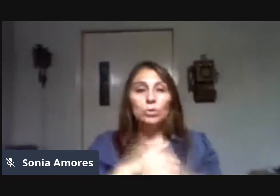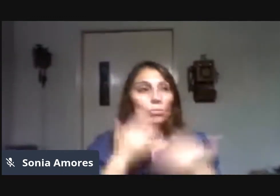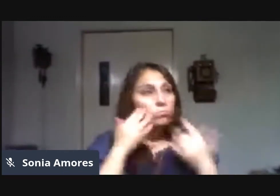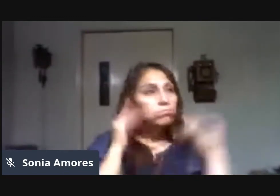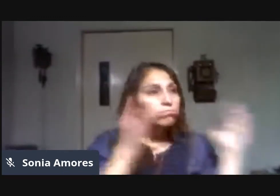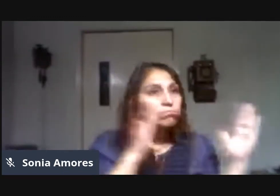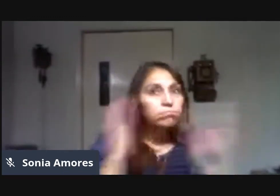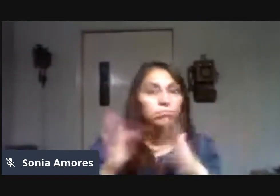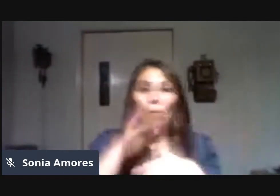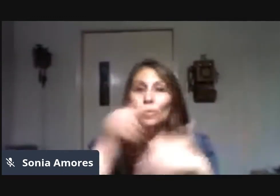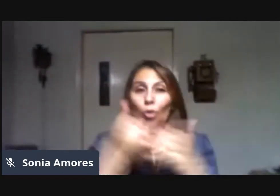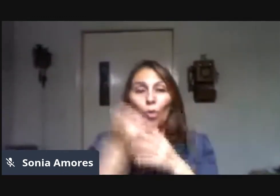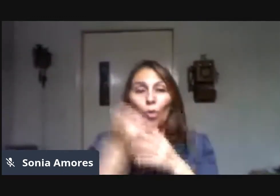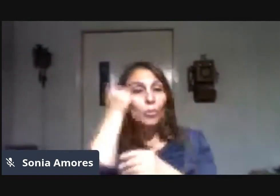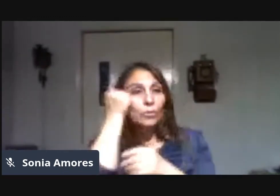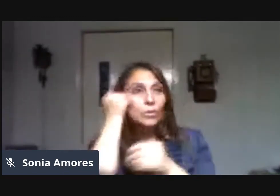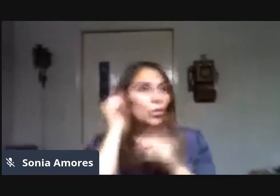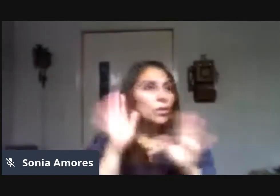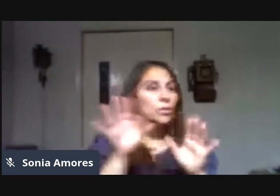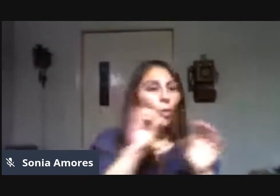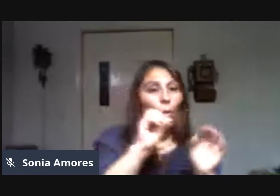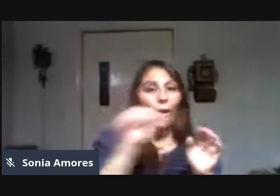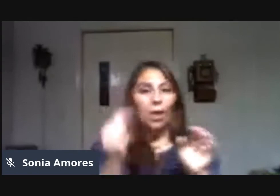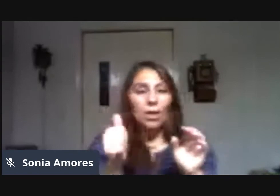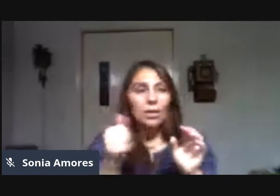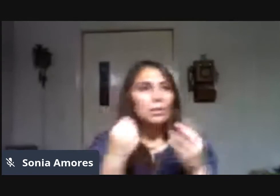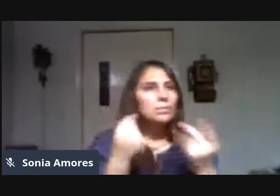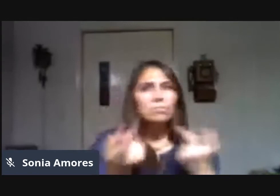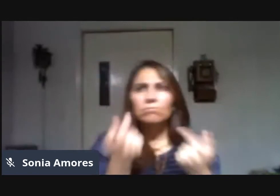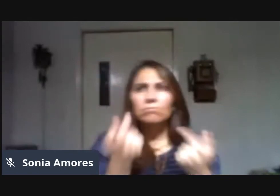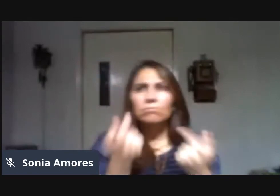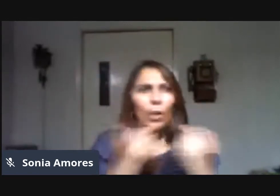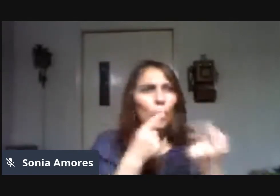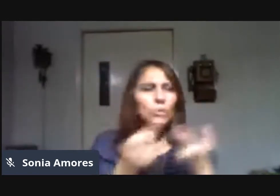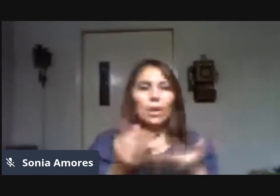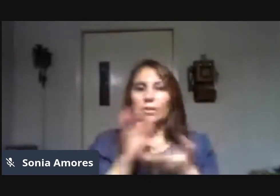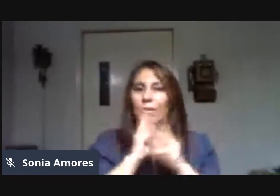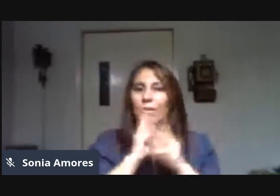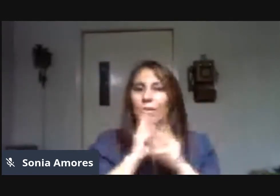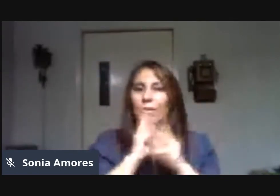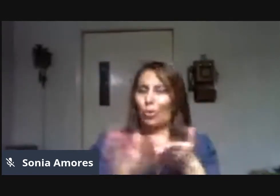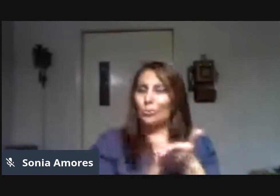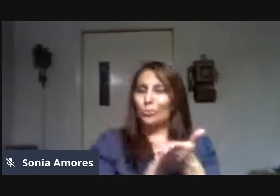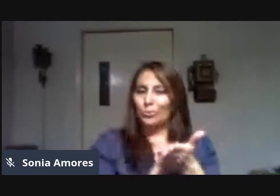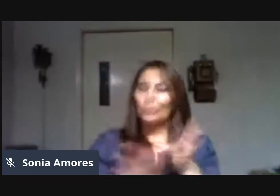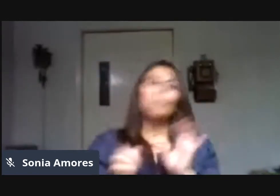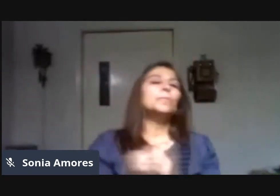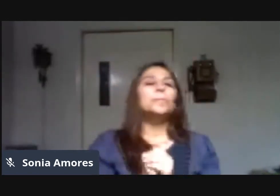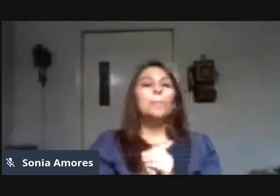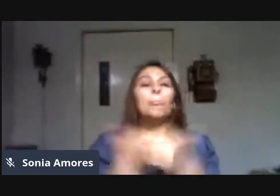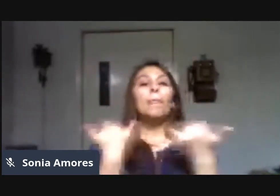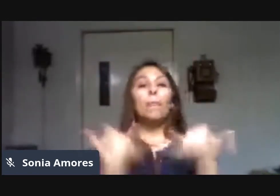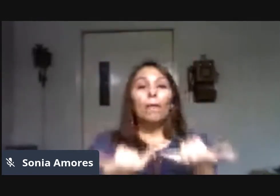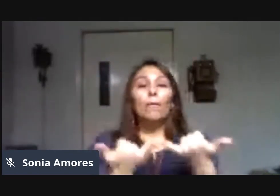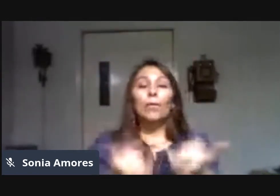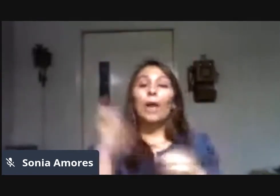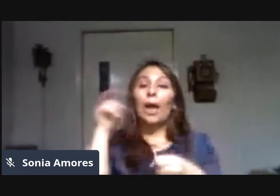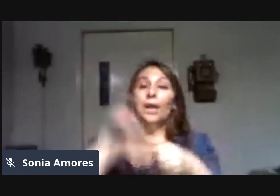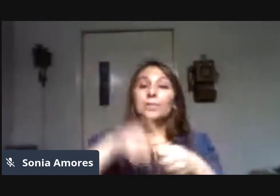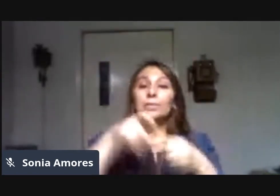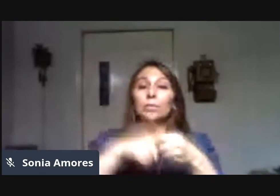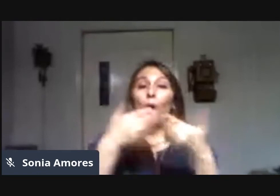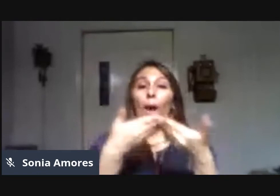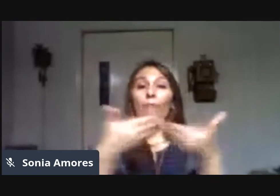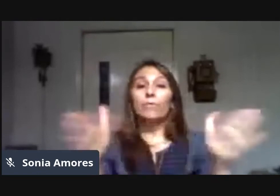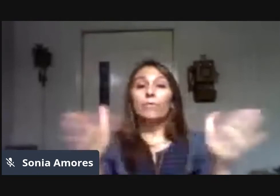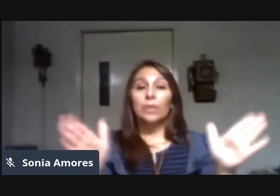maestros y de maestras a ir resolviendo inquietudes. En este momento tenemos un proceso de inscripción abierta también,